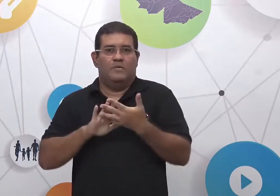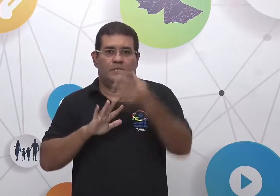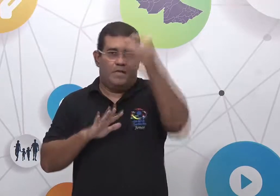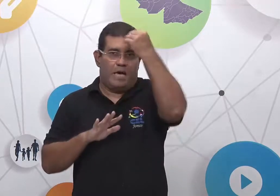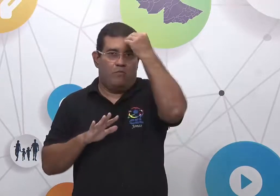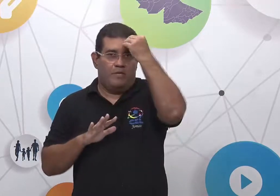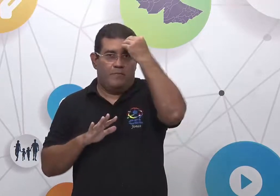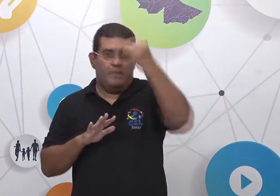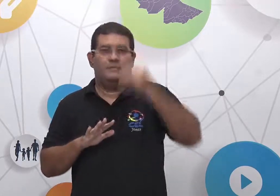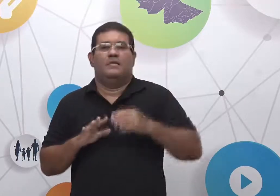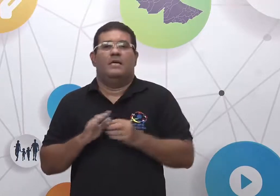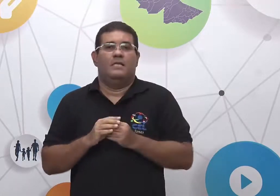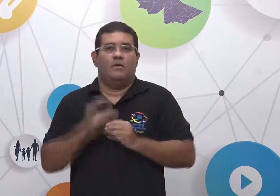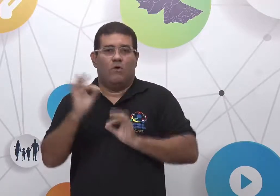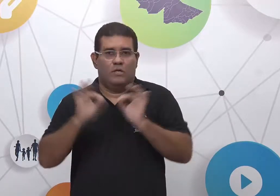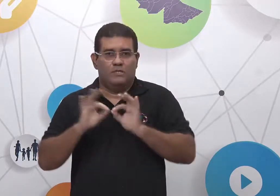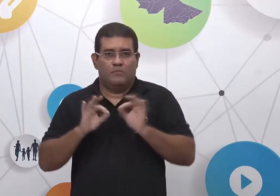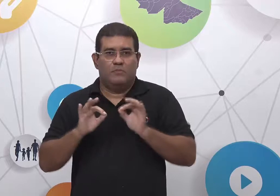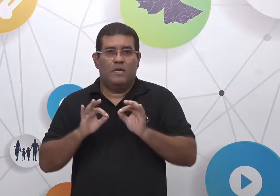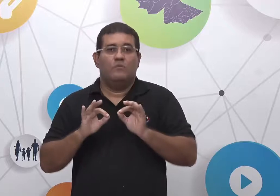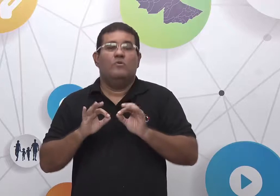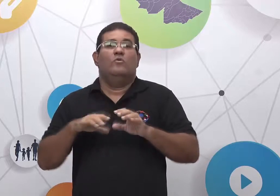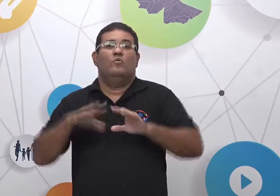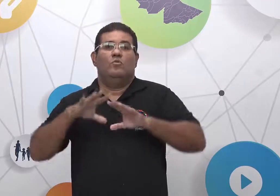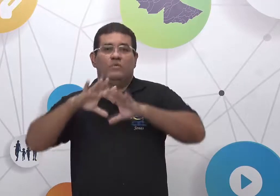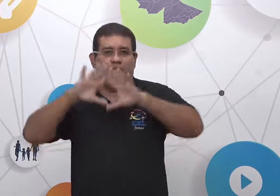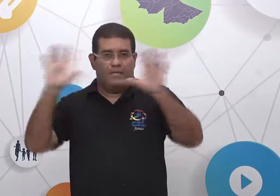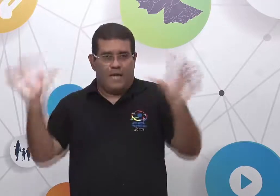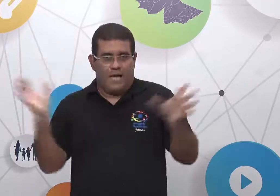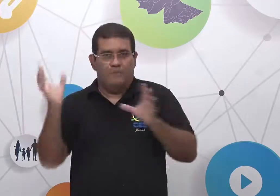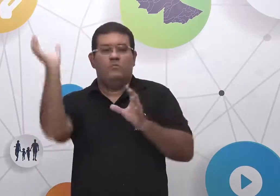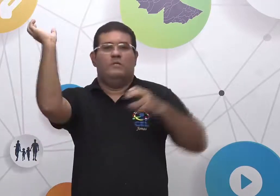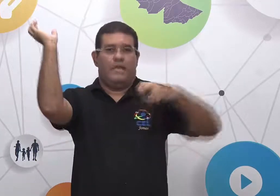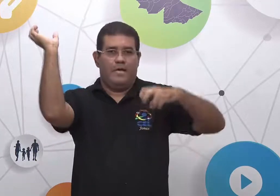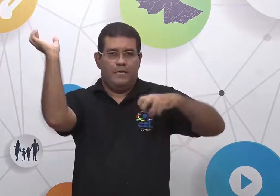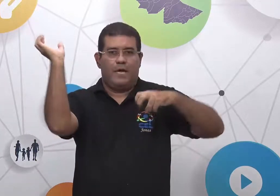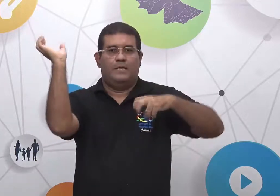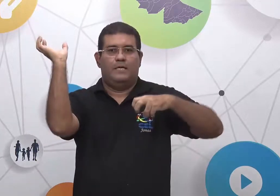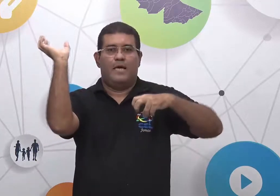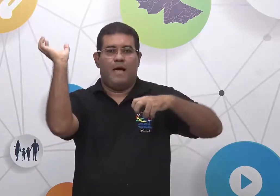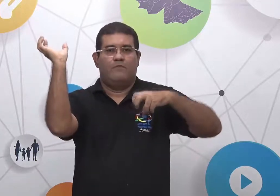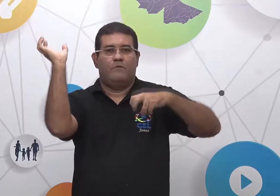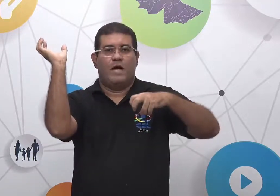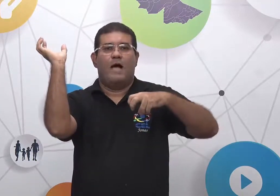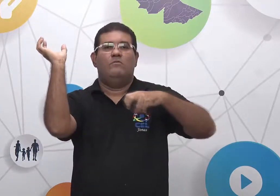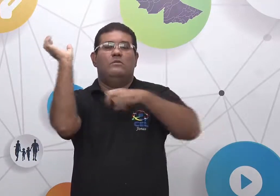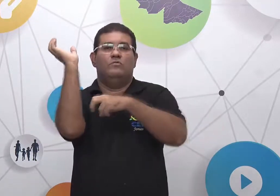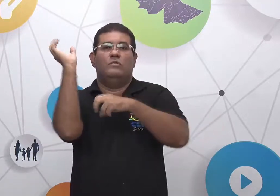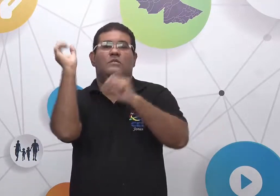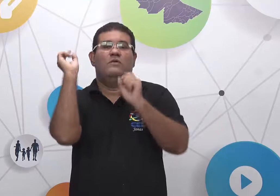libras e é com ele pensa ele organiza primeiro o cenário né aqui abre o cá e tudo